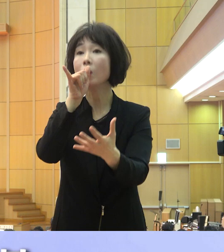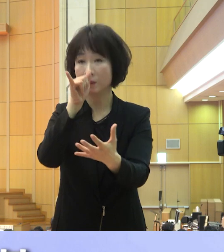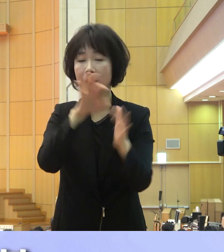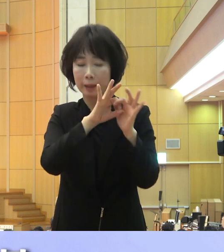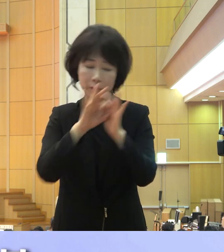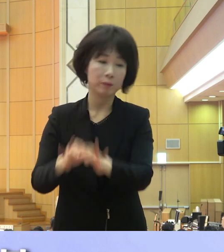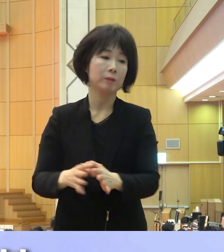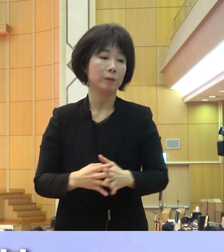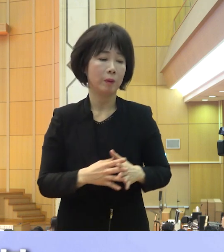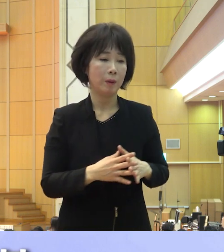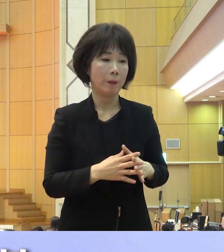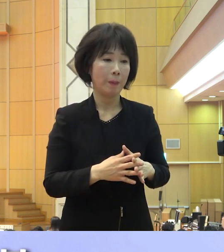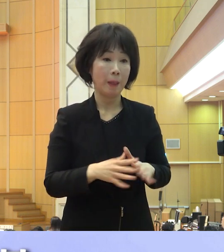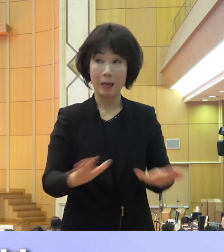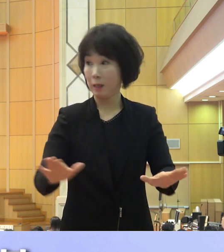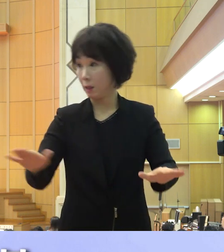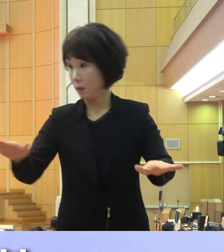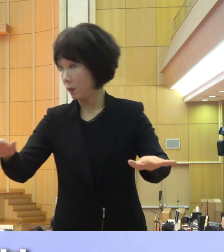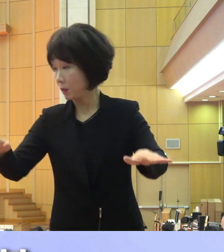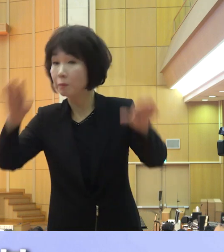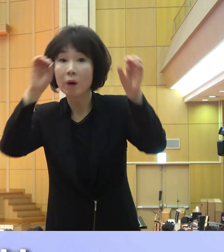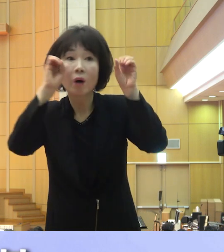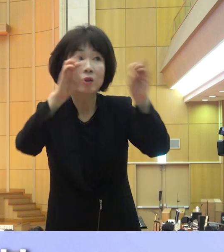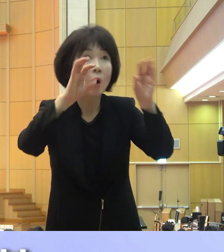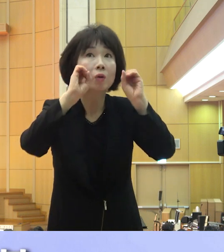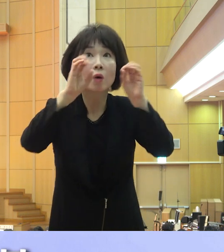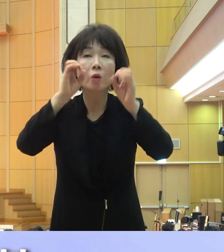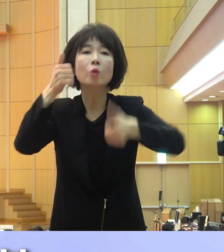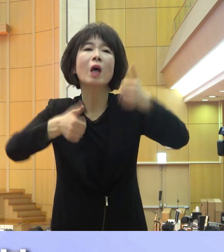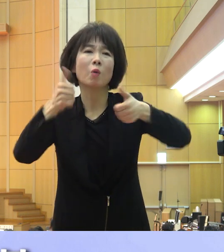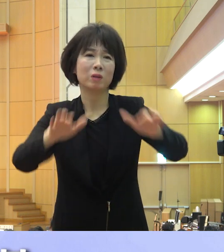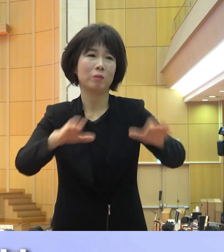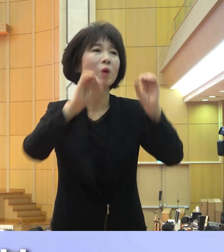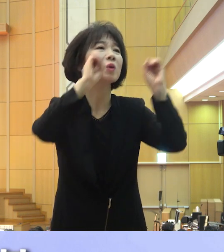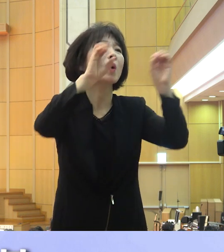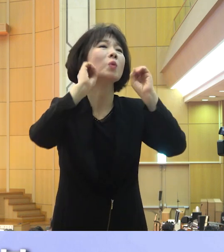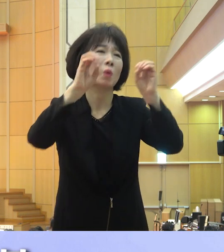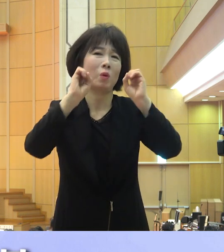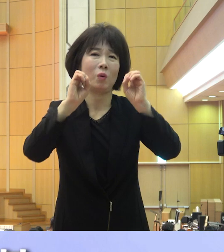있습니다. 전도대 기간이기 때문에